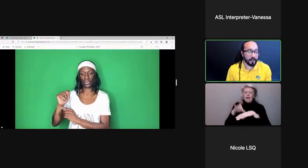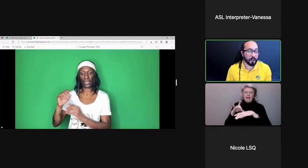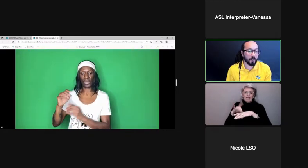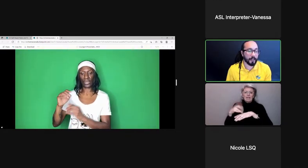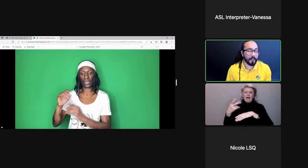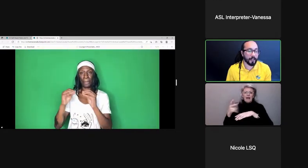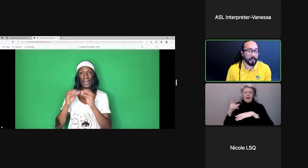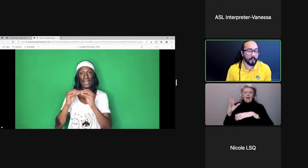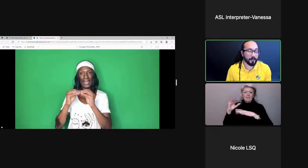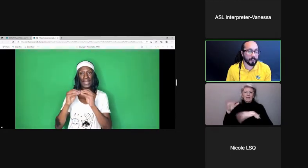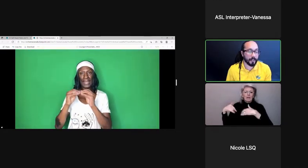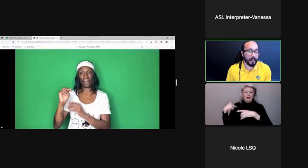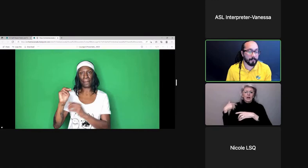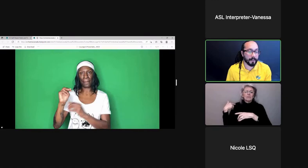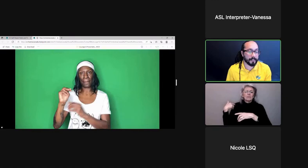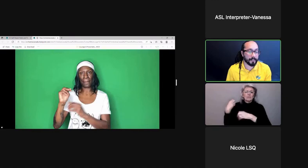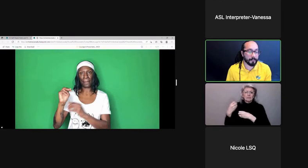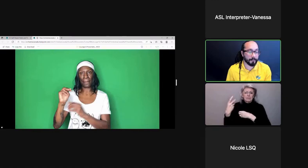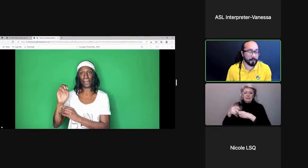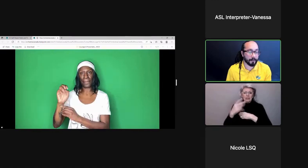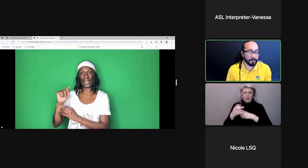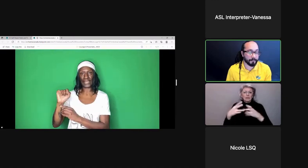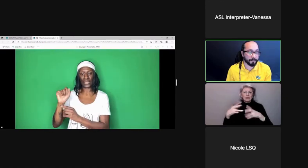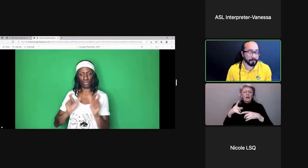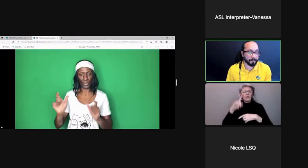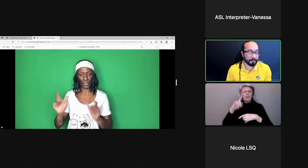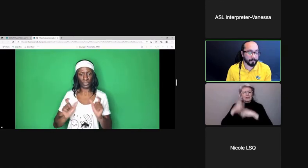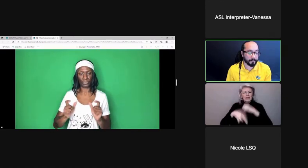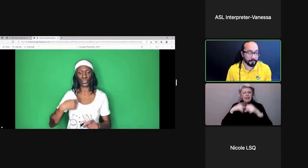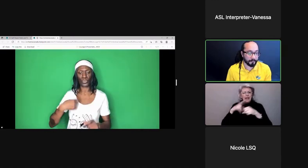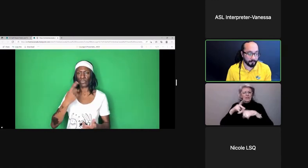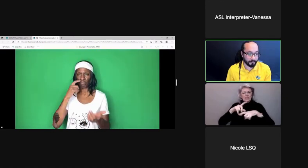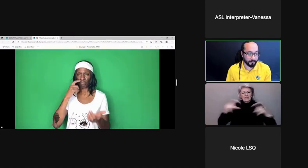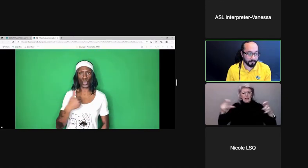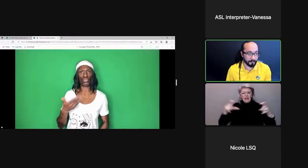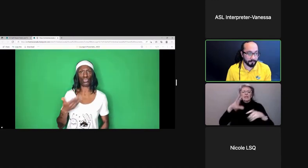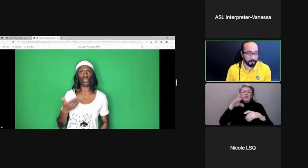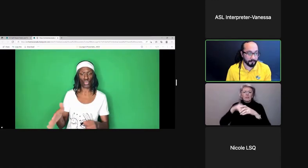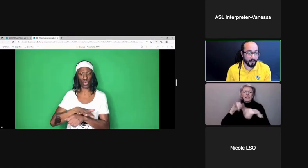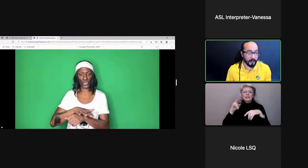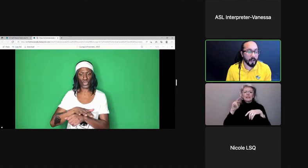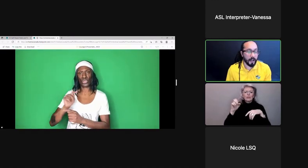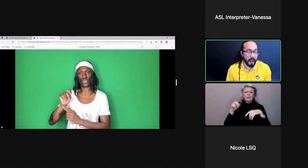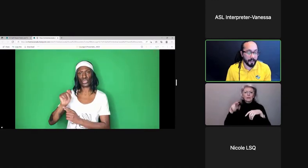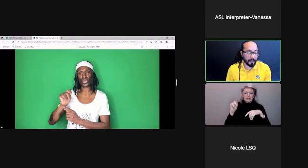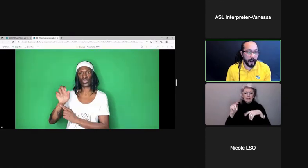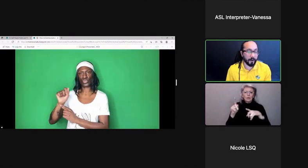plusieurs premières nations diverses, et cela comprend les Inuits et les Métis.